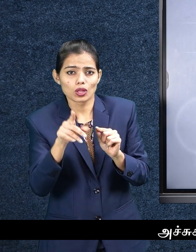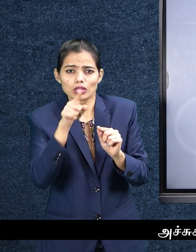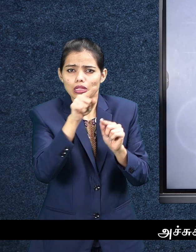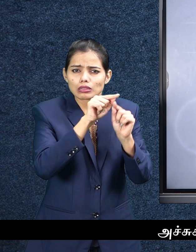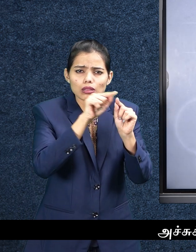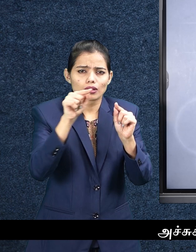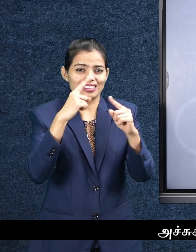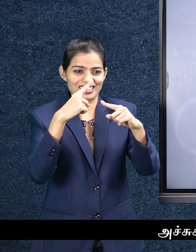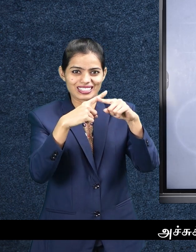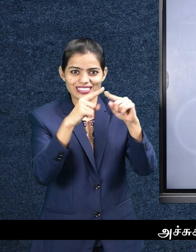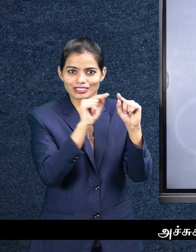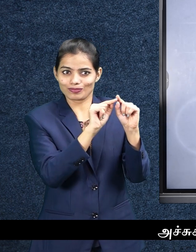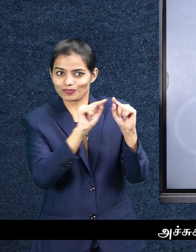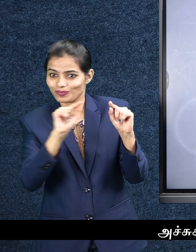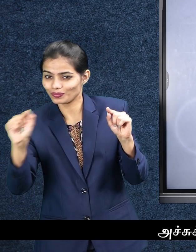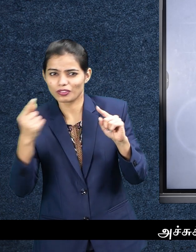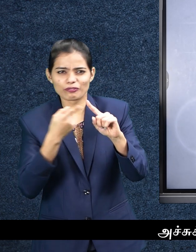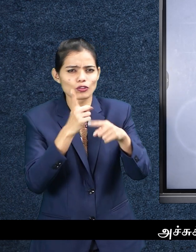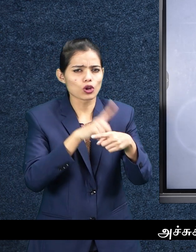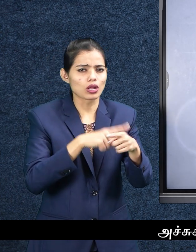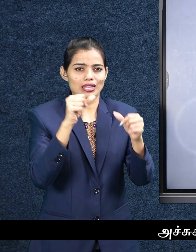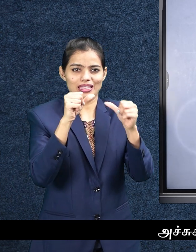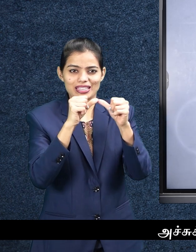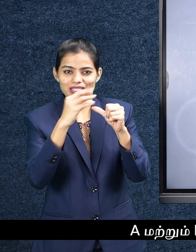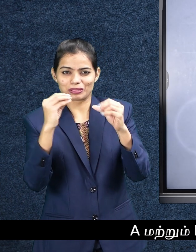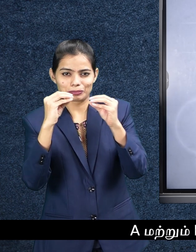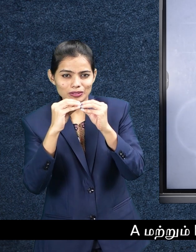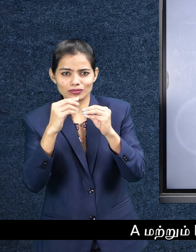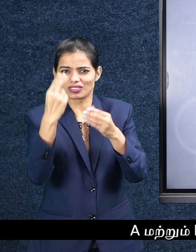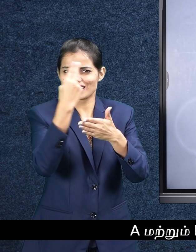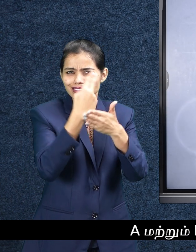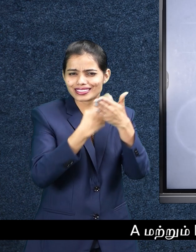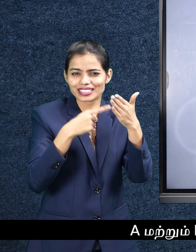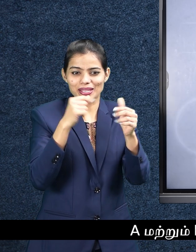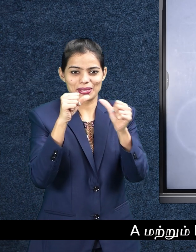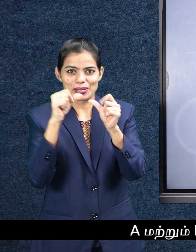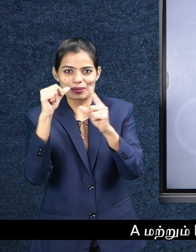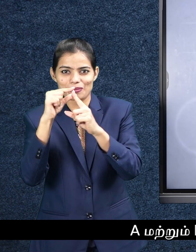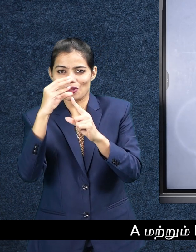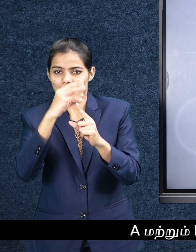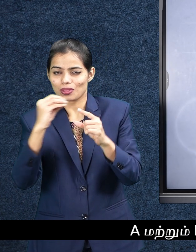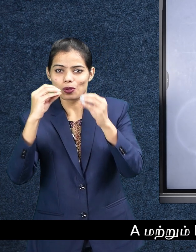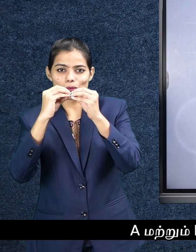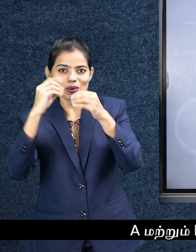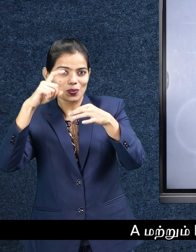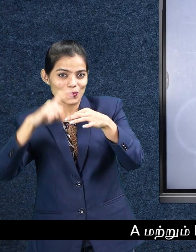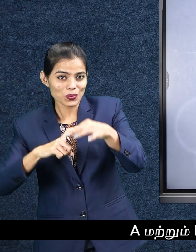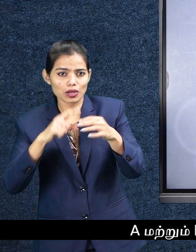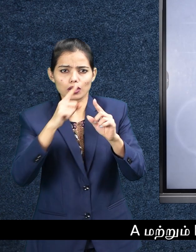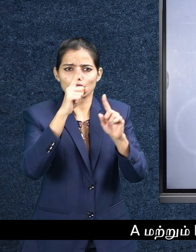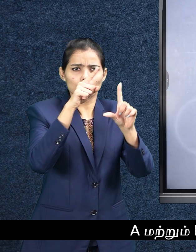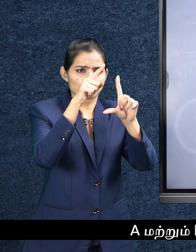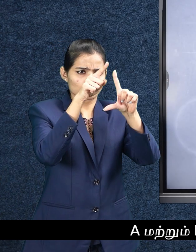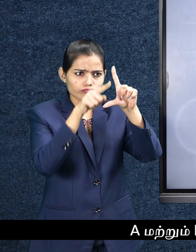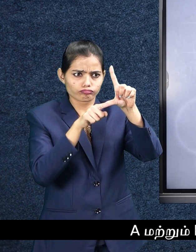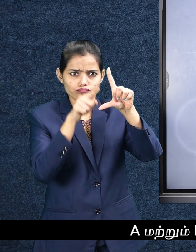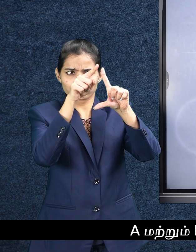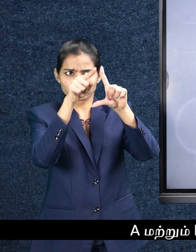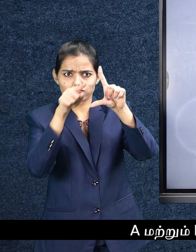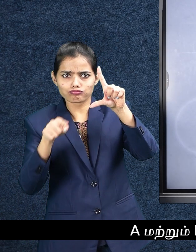அச்சுக்கு இணையாக கோட்டில் இருக்கும். A மற்றும் B யில் இருந்து AP மற்றும் BQ-ஐ